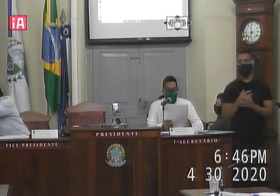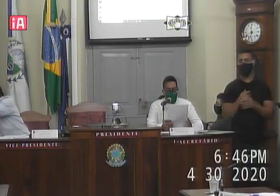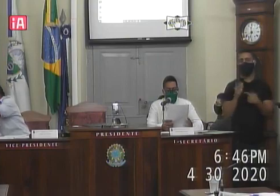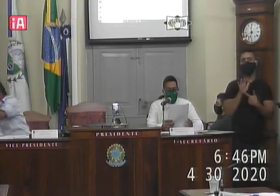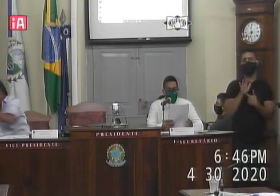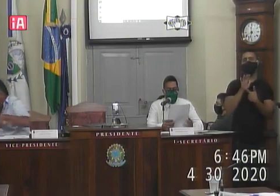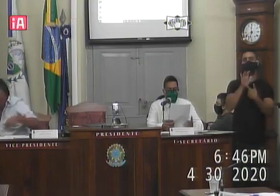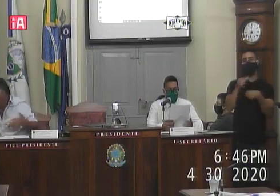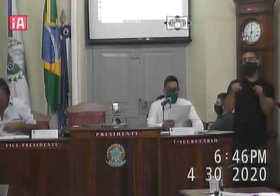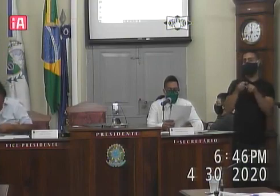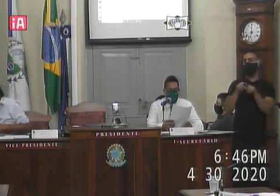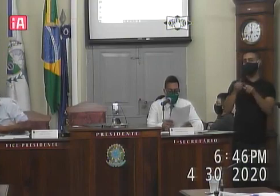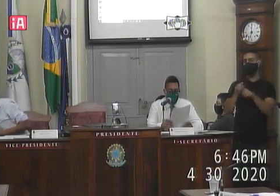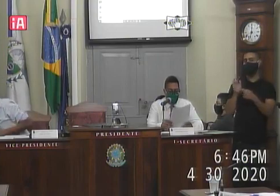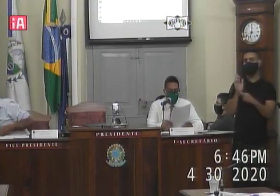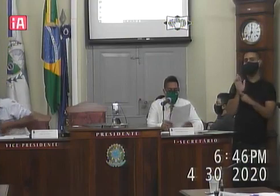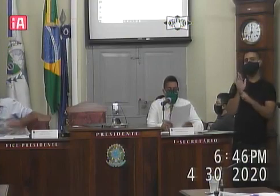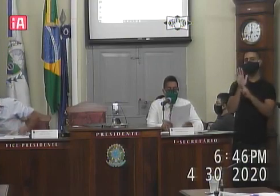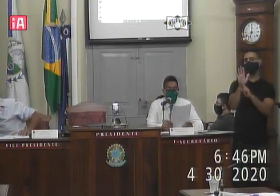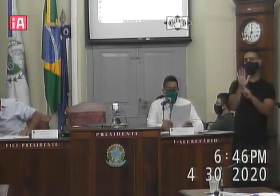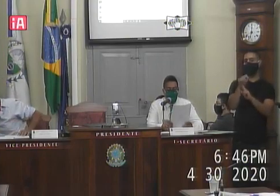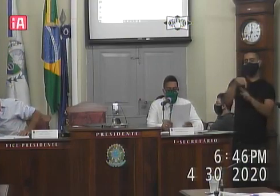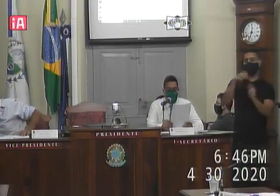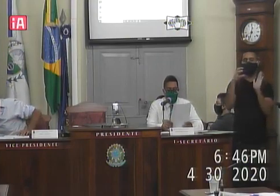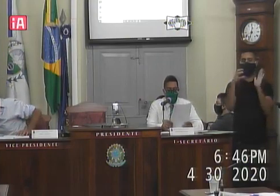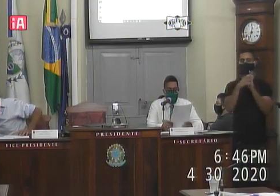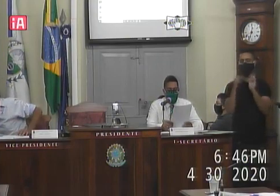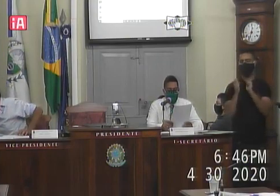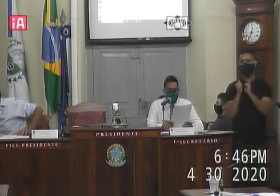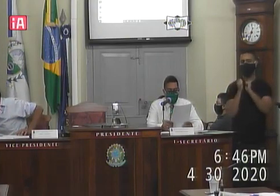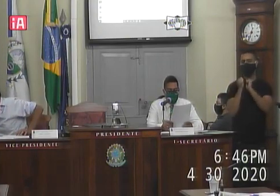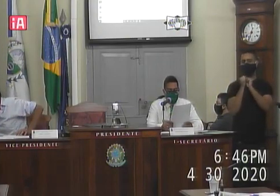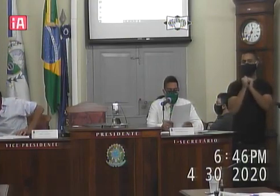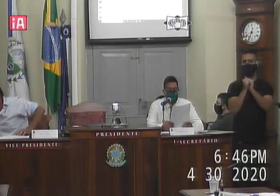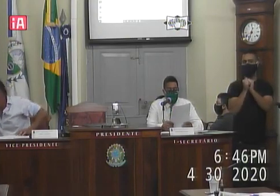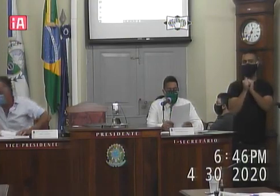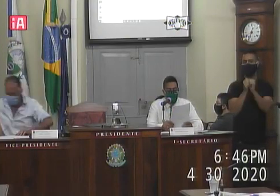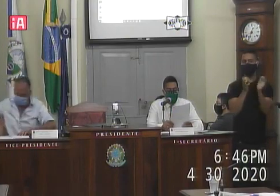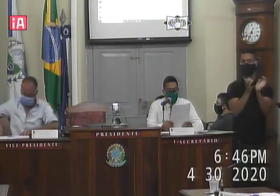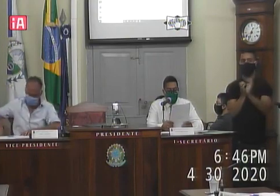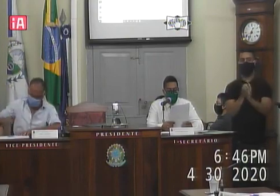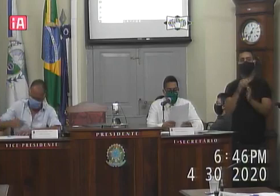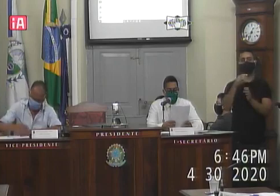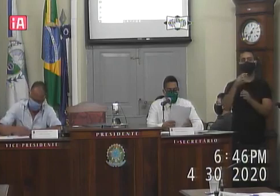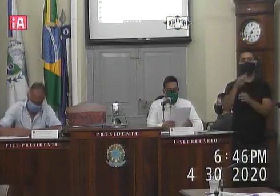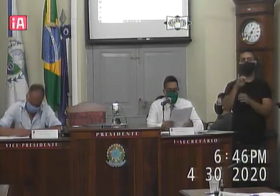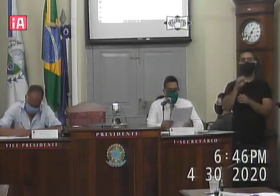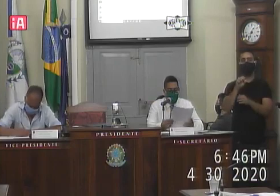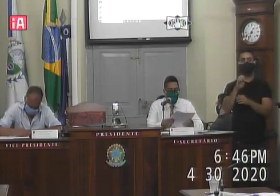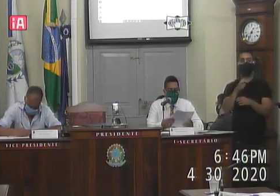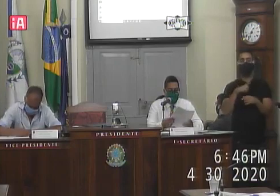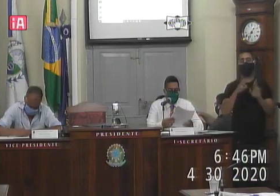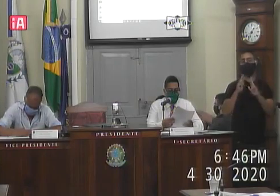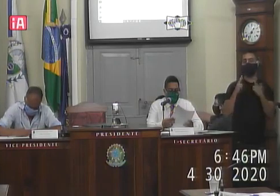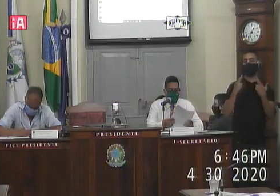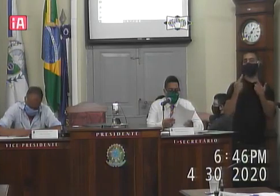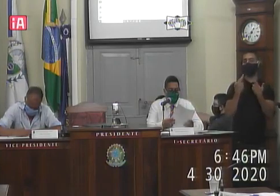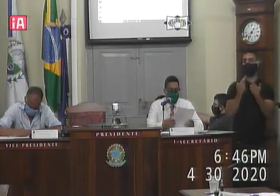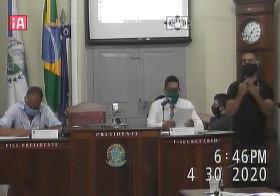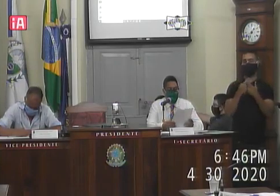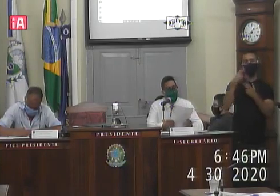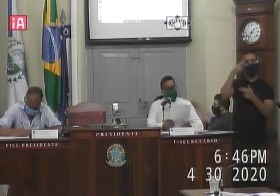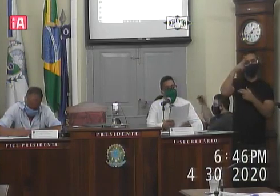indicado como representante desta casa, junto ao gabinete de crise, apresentou durante reunião realizada